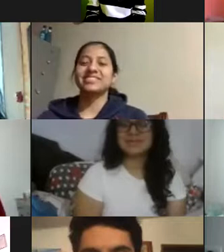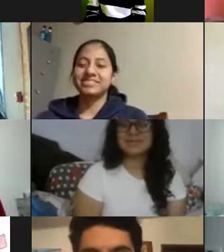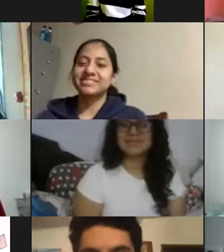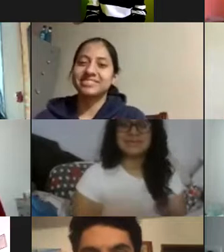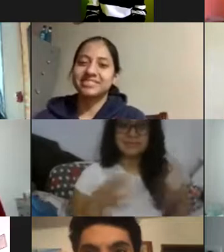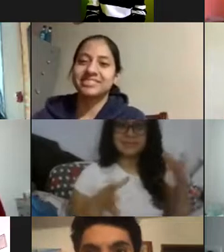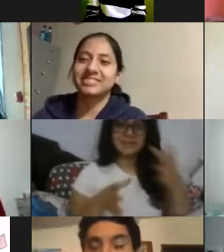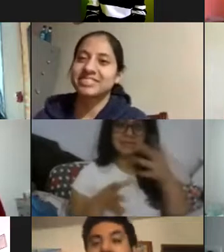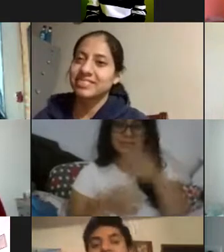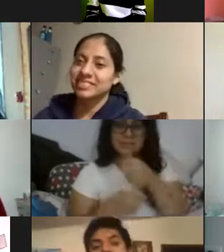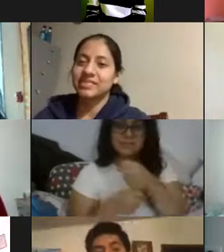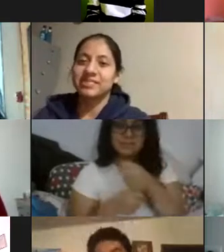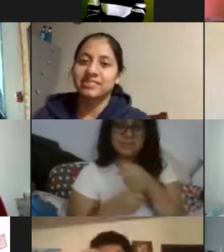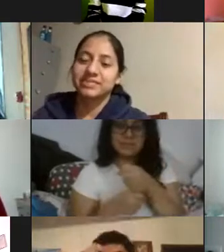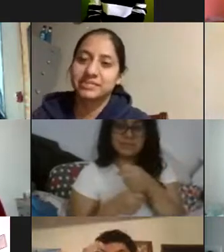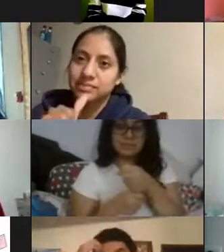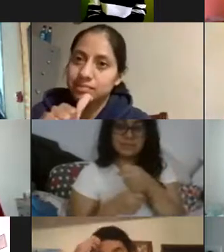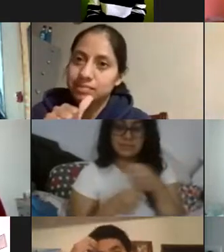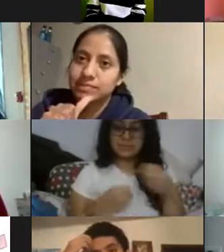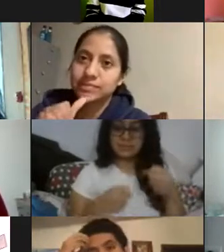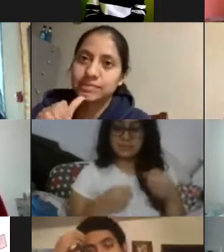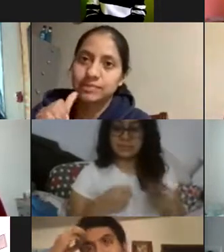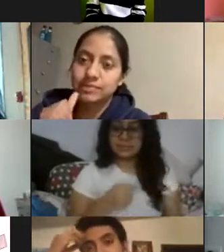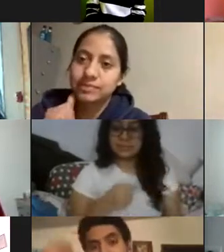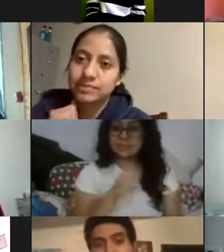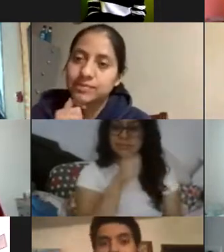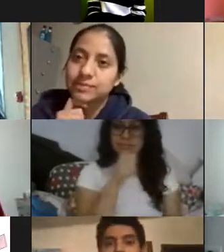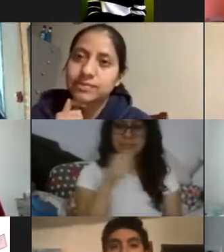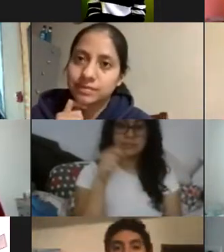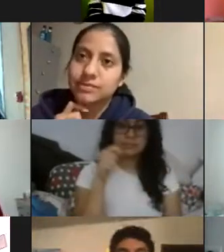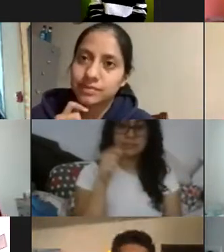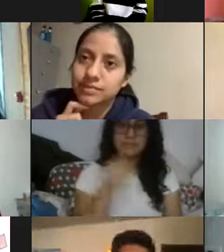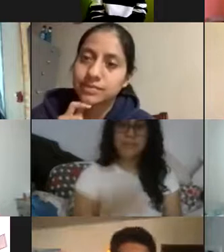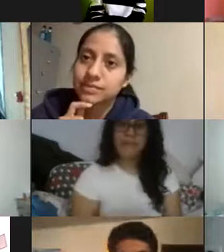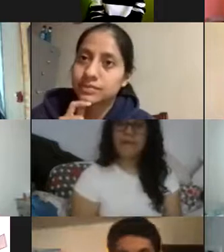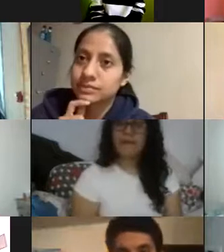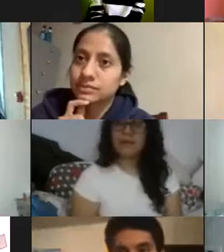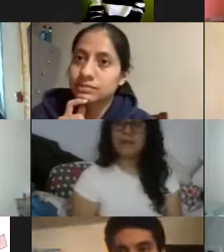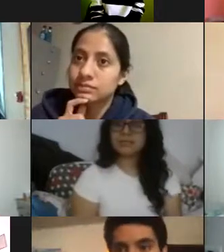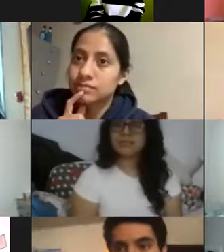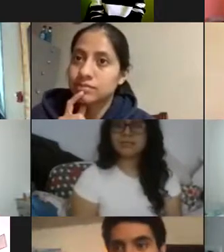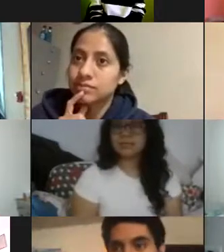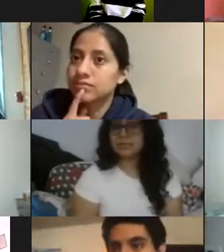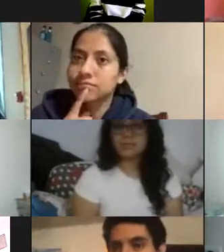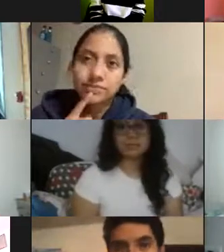Ella también es por su sonrisa. Ajá. ¿Alguien de aquí ya tiene firma?